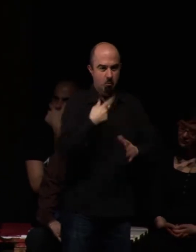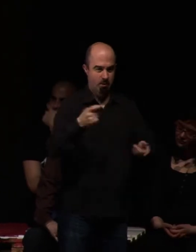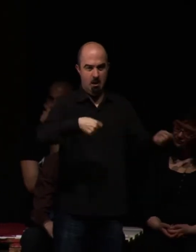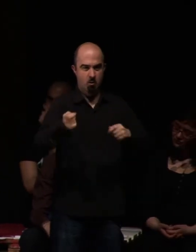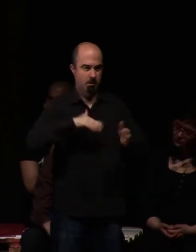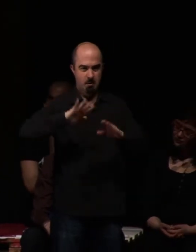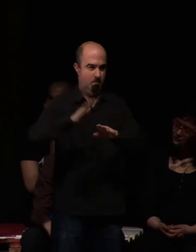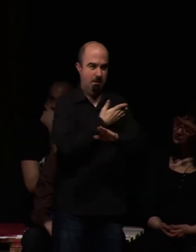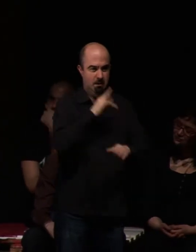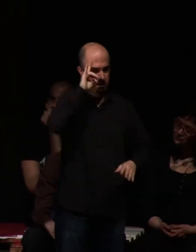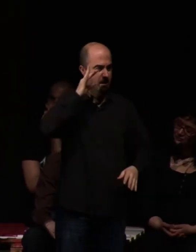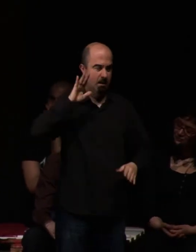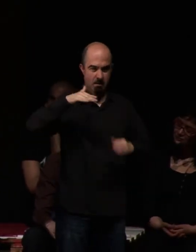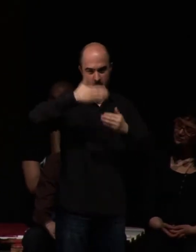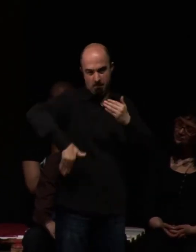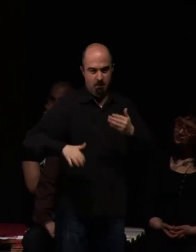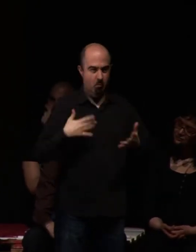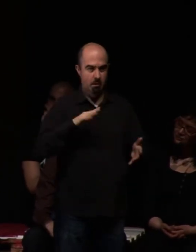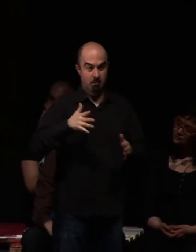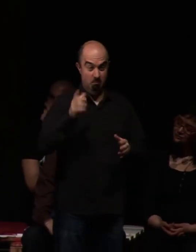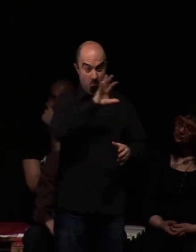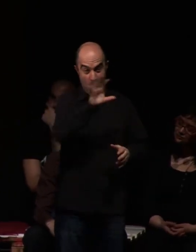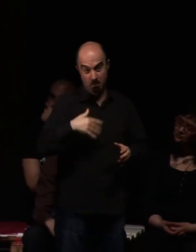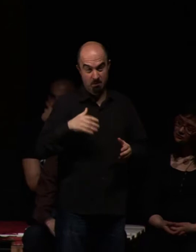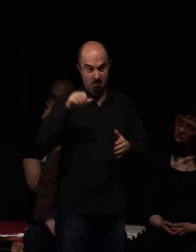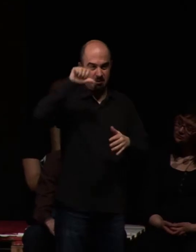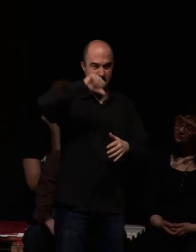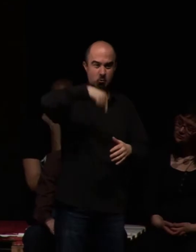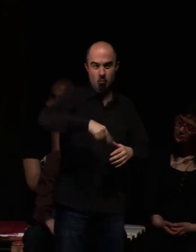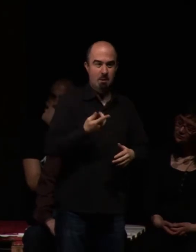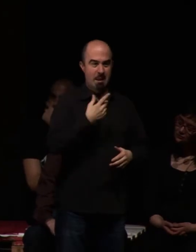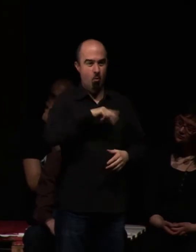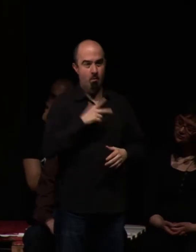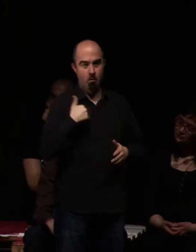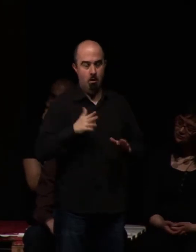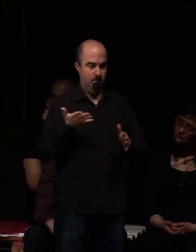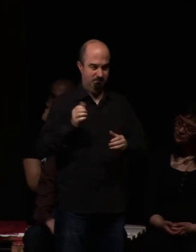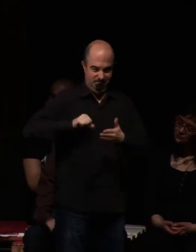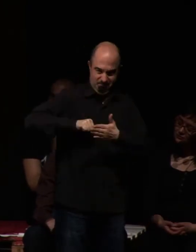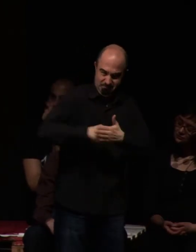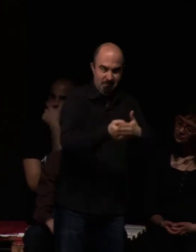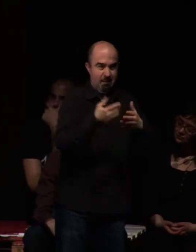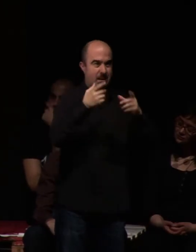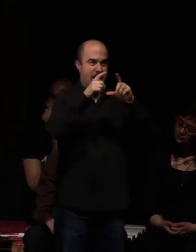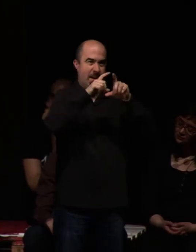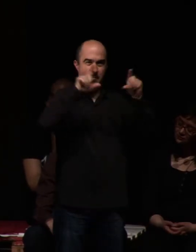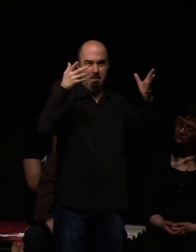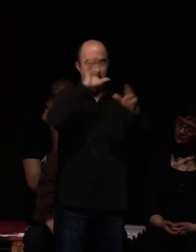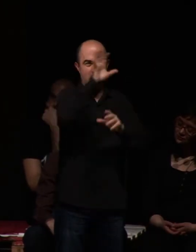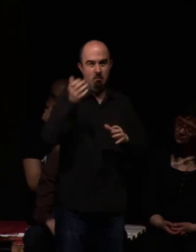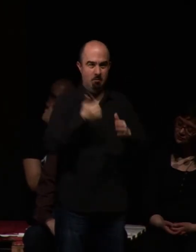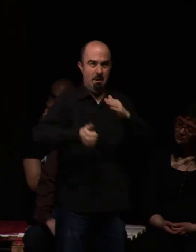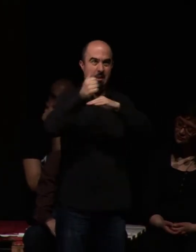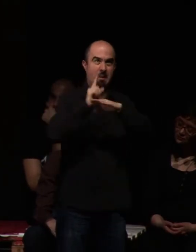caduc i obsolet i d'uns pobles del sud d'Europa, com bé sabeu, socarrats i matxucats per la troika, per la voracitat